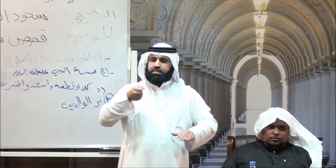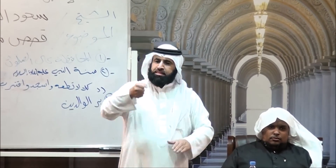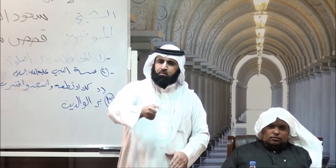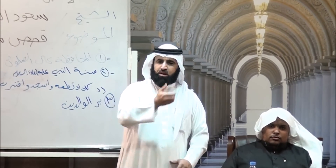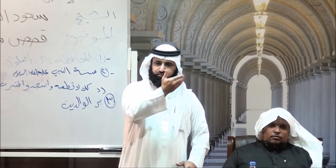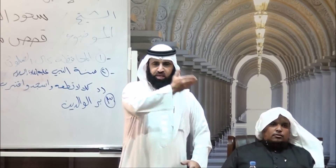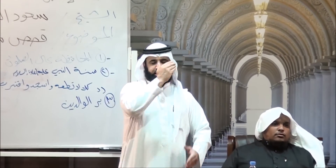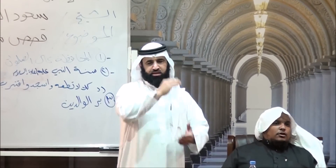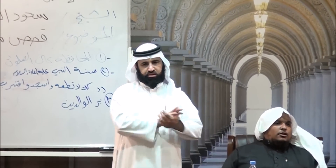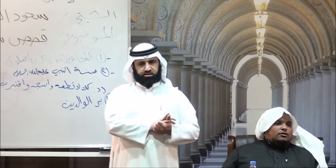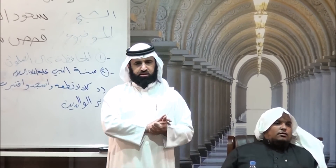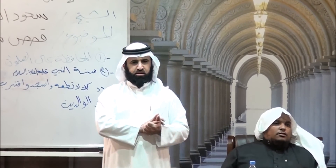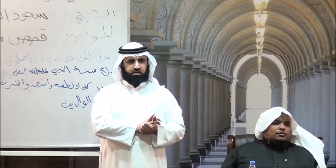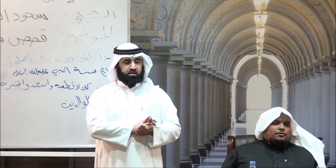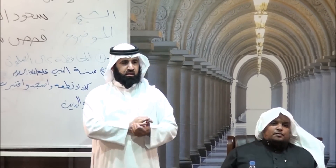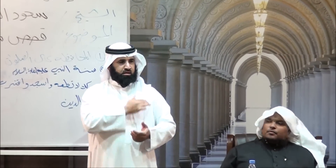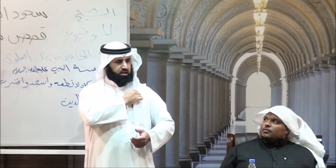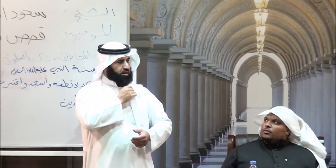لذلك